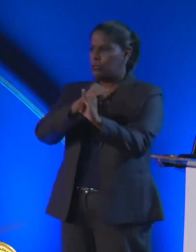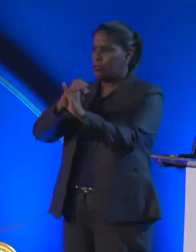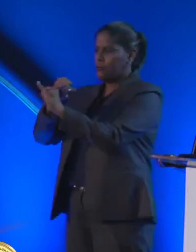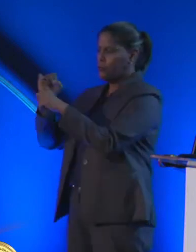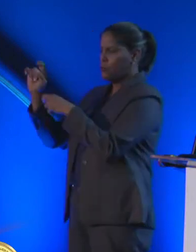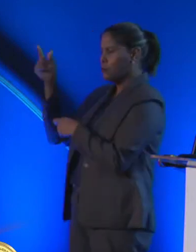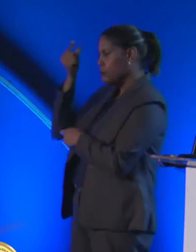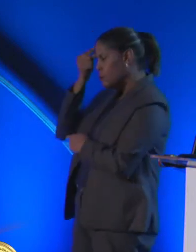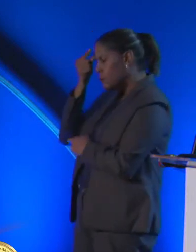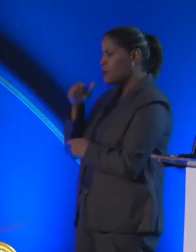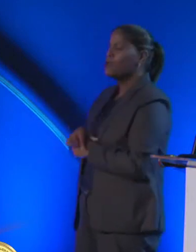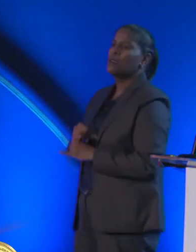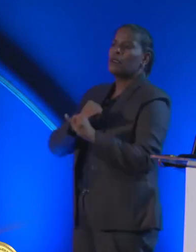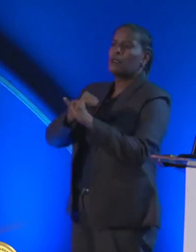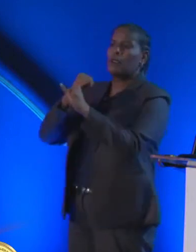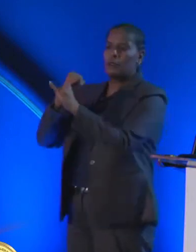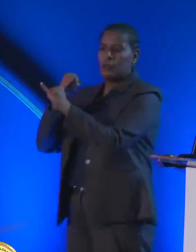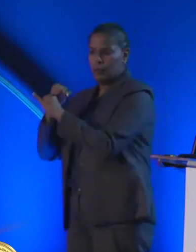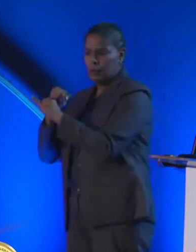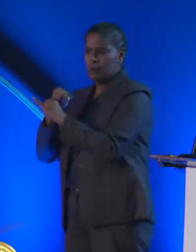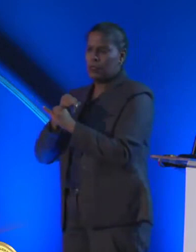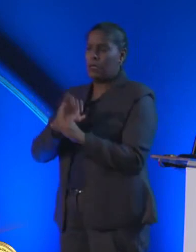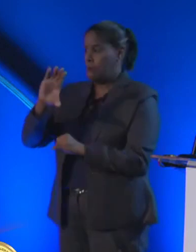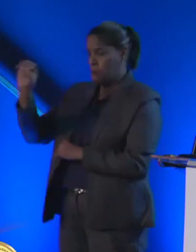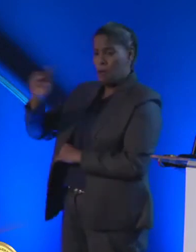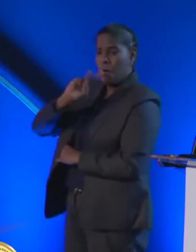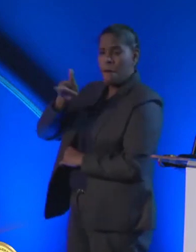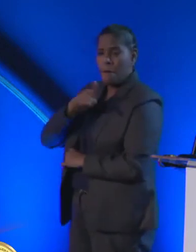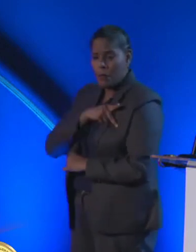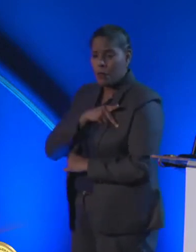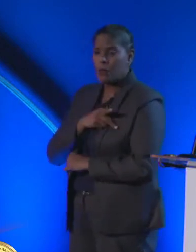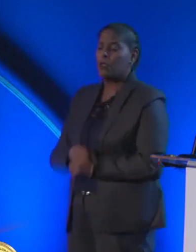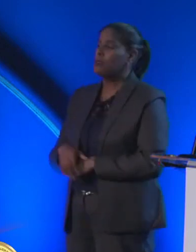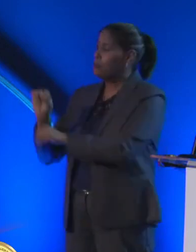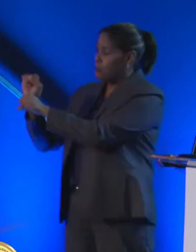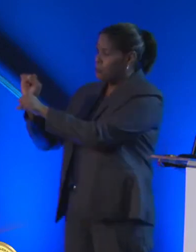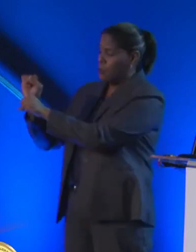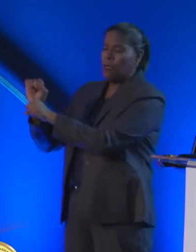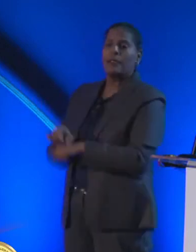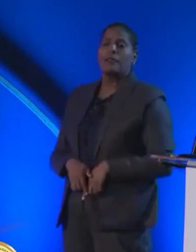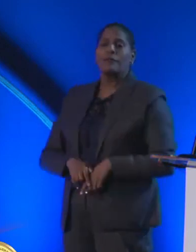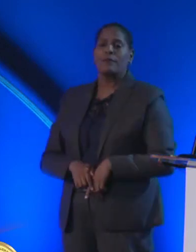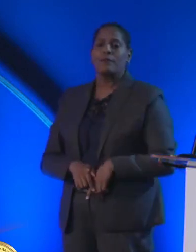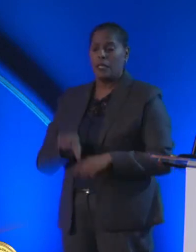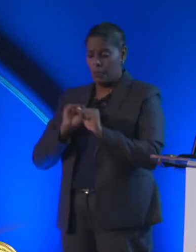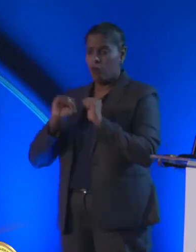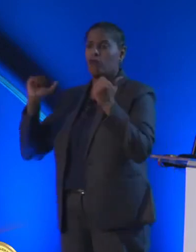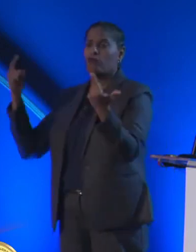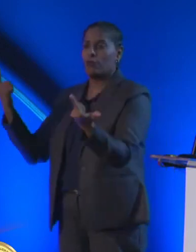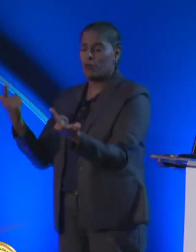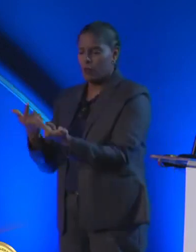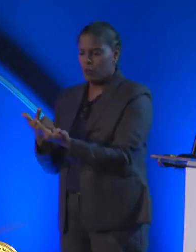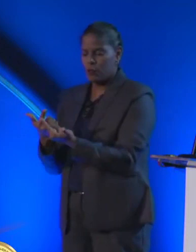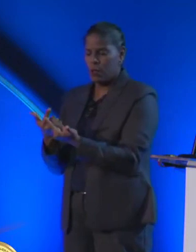gobierno instituciones del sector empresarial del sector laboral y el sector social que de